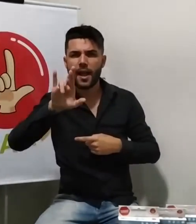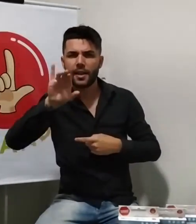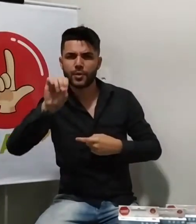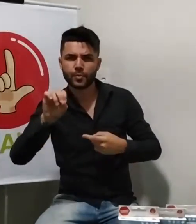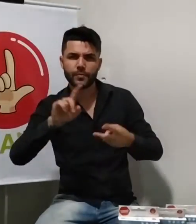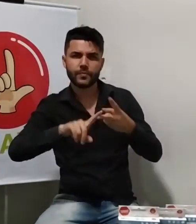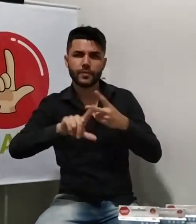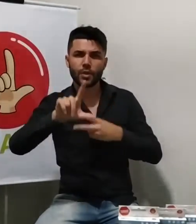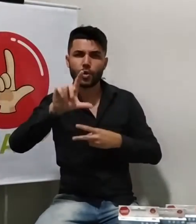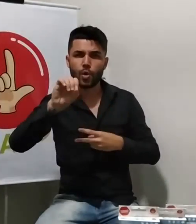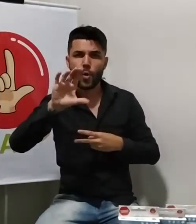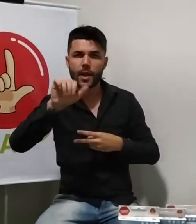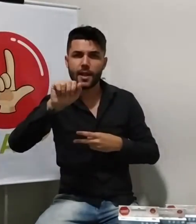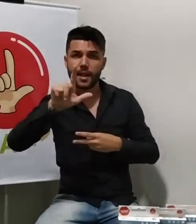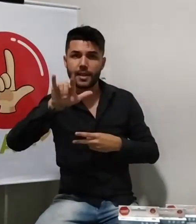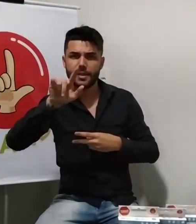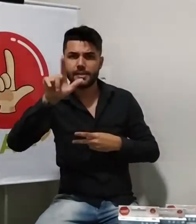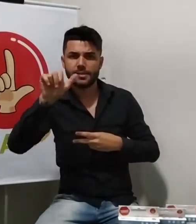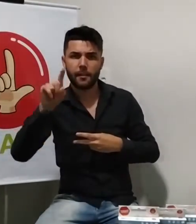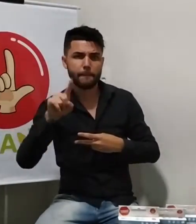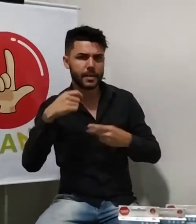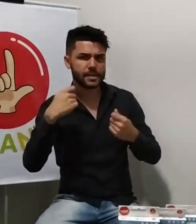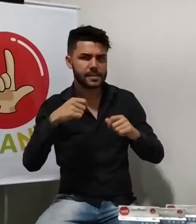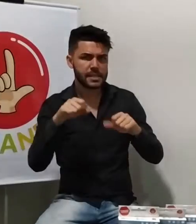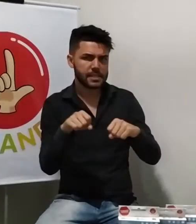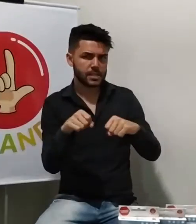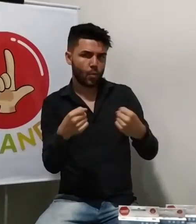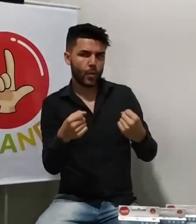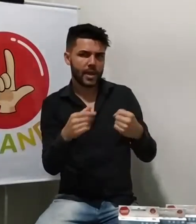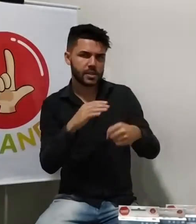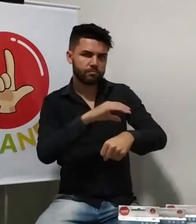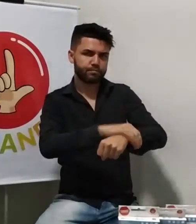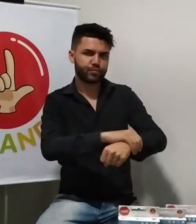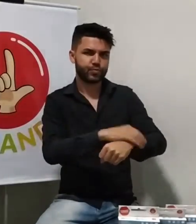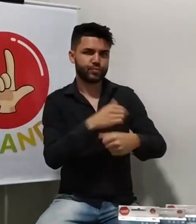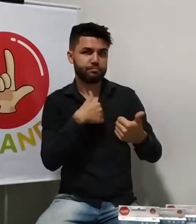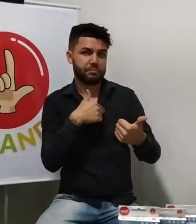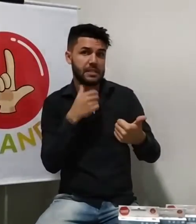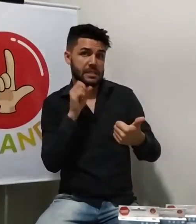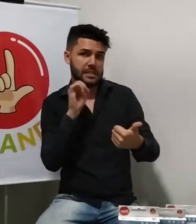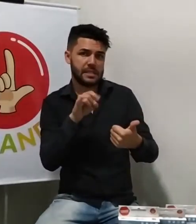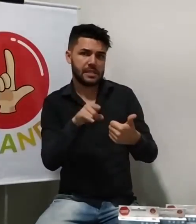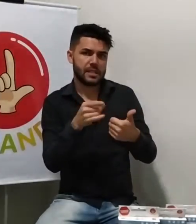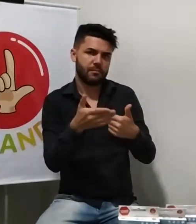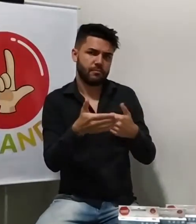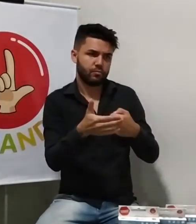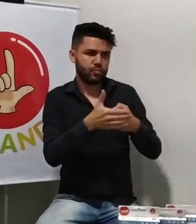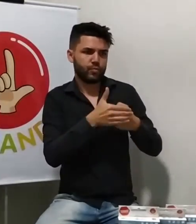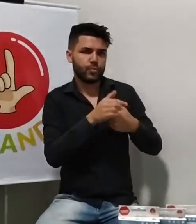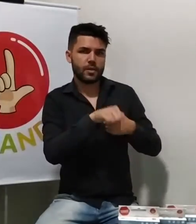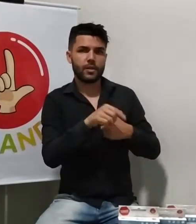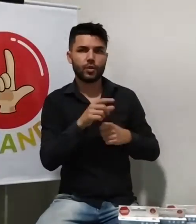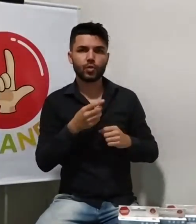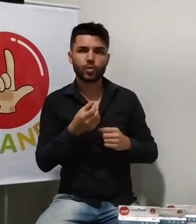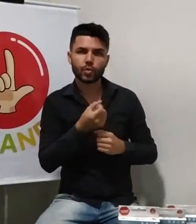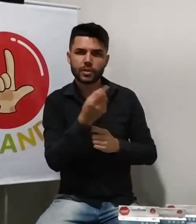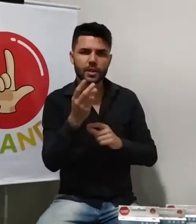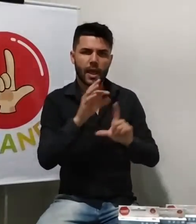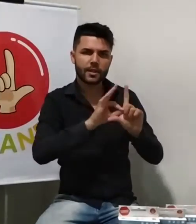tem um YouTube interno lá, onde ele tem treinamento rápido ou comunicação rápida sobre produtos, lançamentos, coisas que ajudam no dia a dia ali